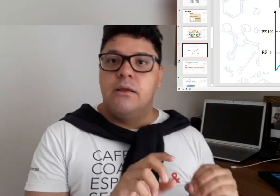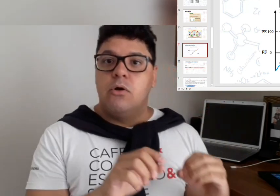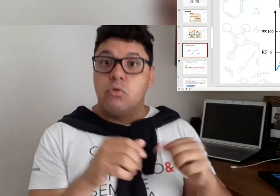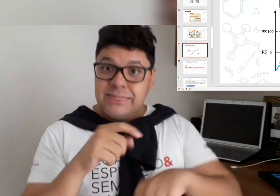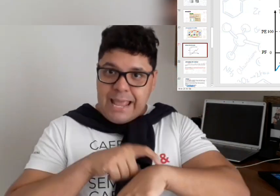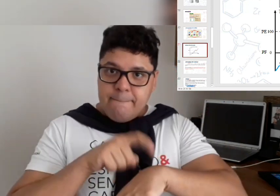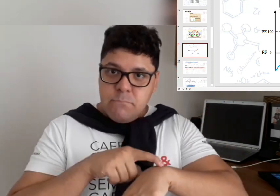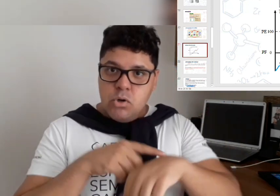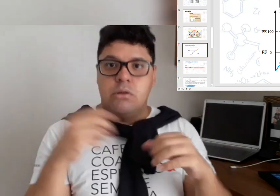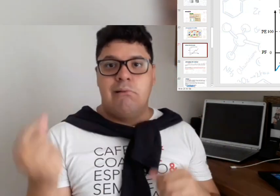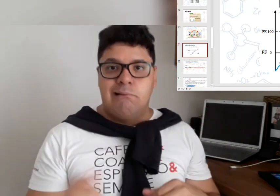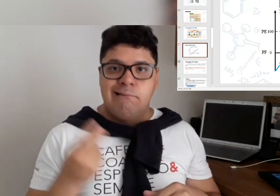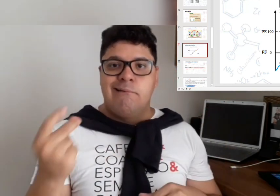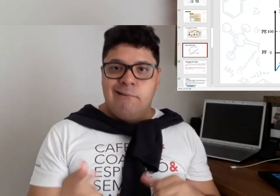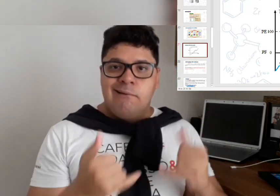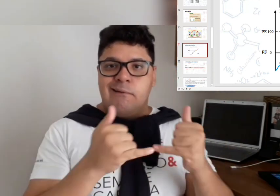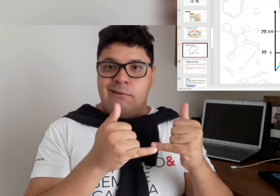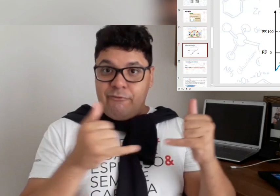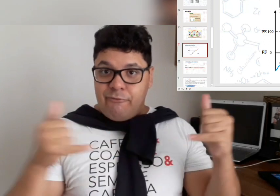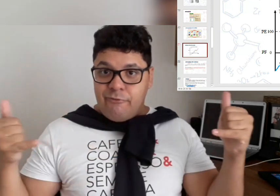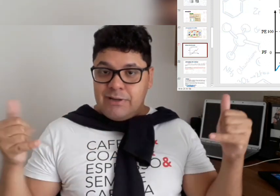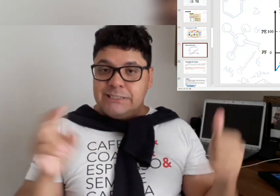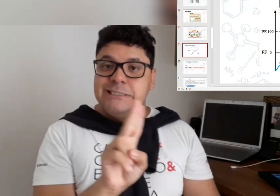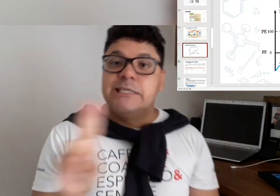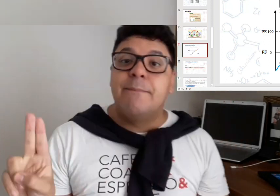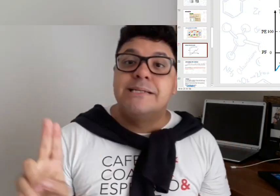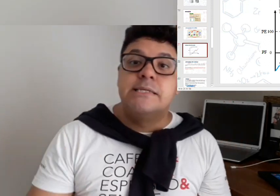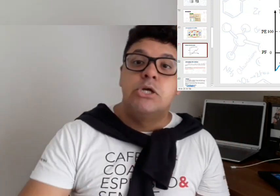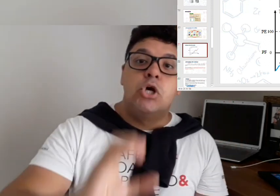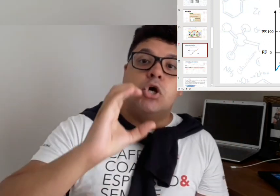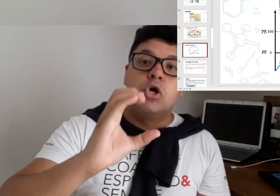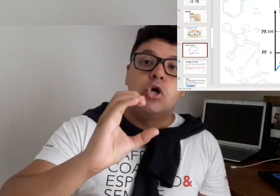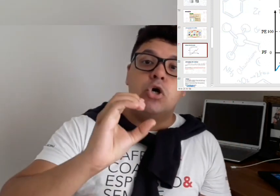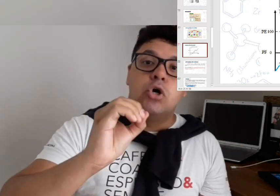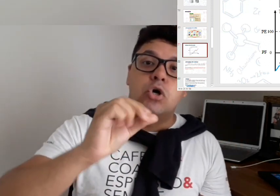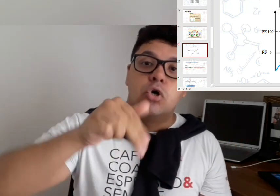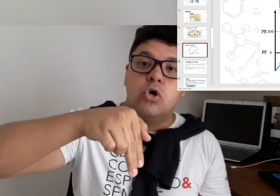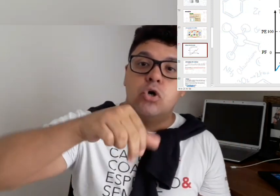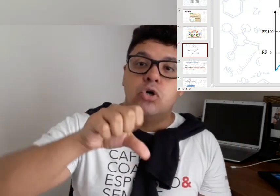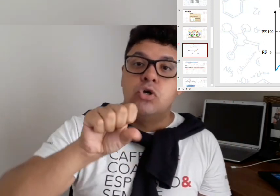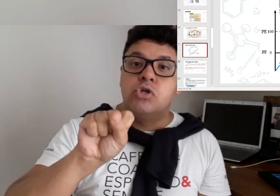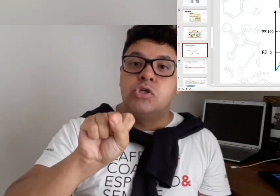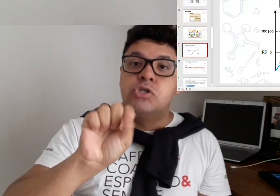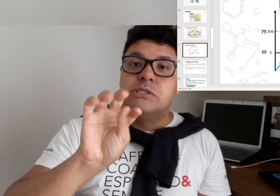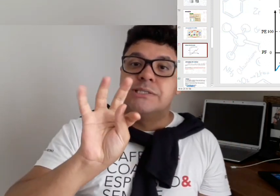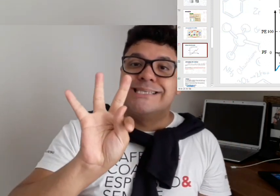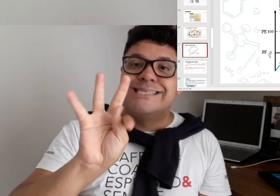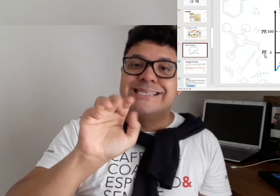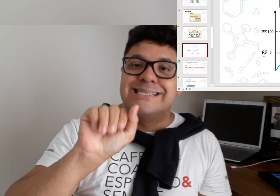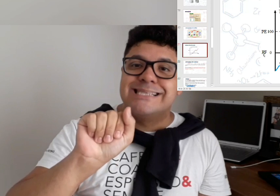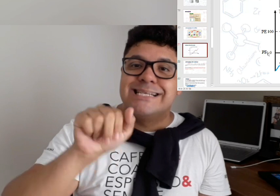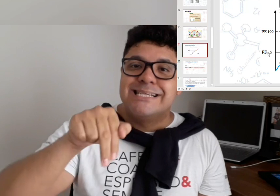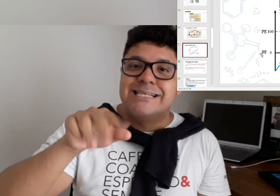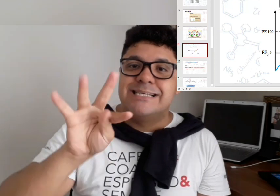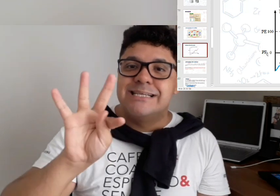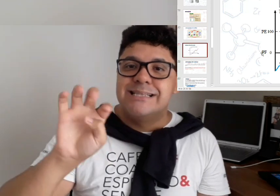de constante, tá? Por que constante? Tá parado ali, tá? Então, a constante do